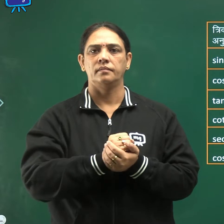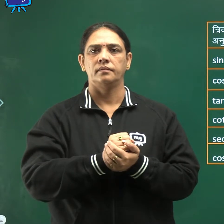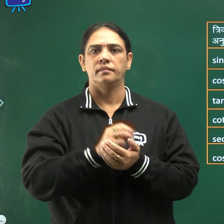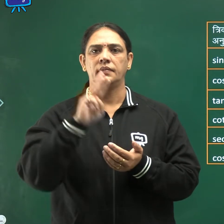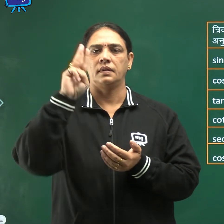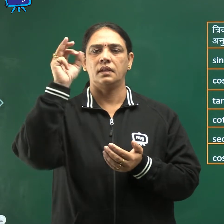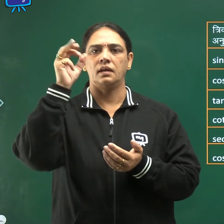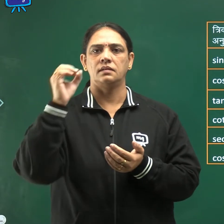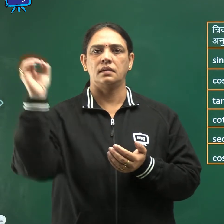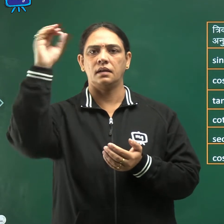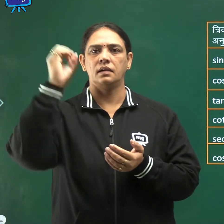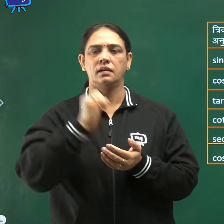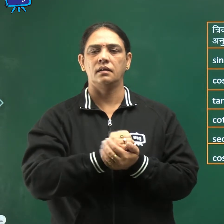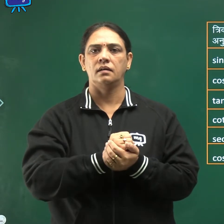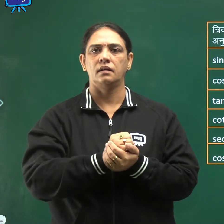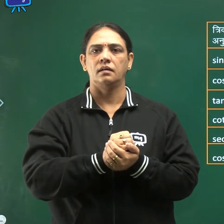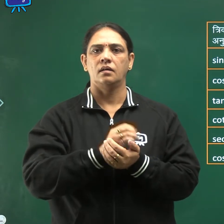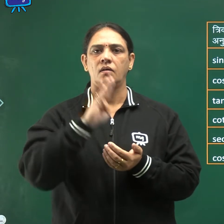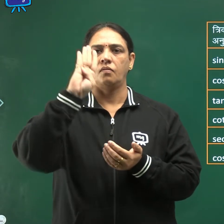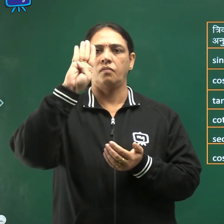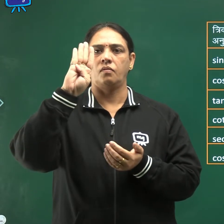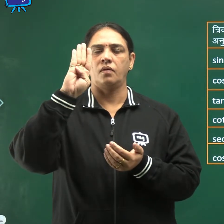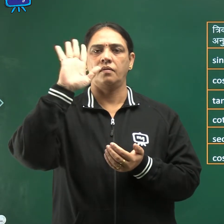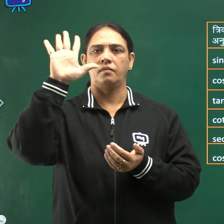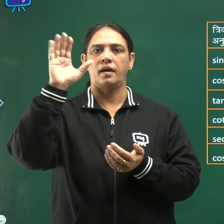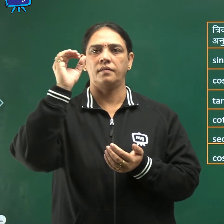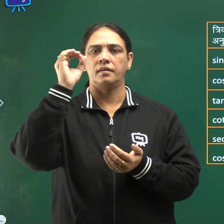30 डिग्री, 45 डिग्री,